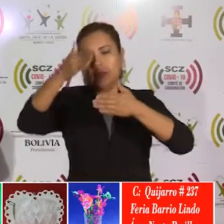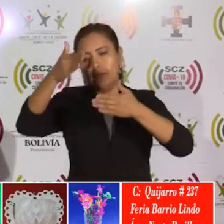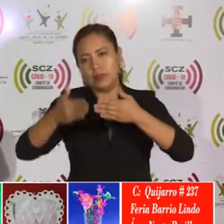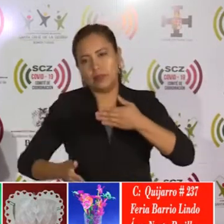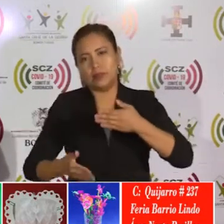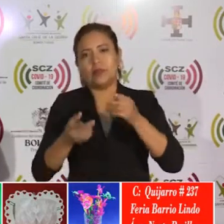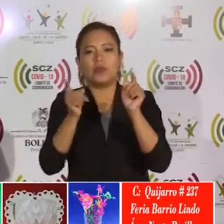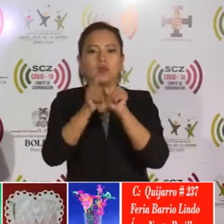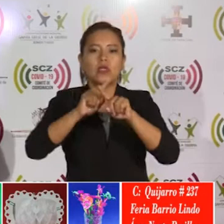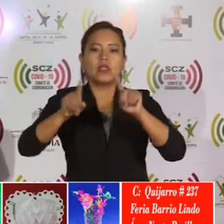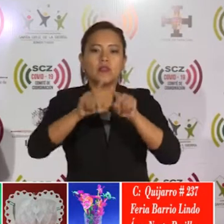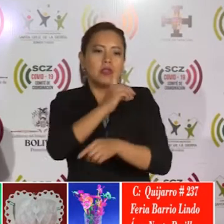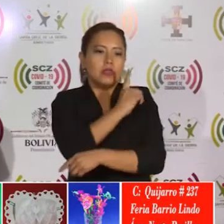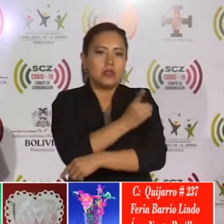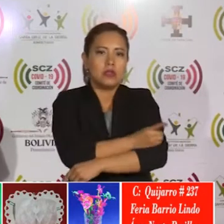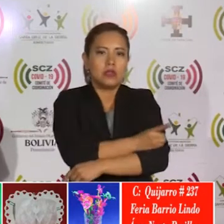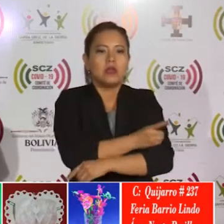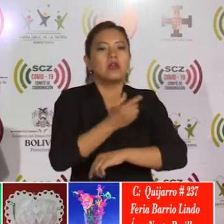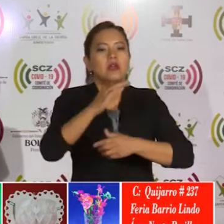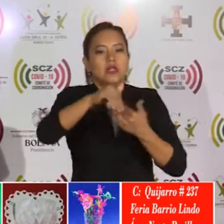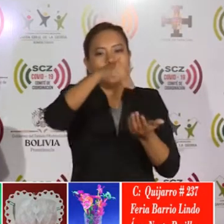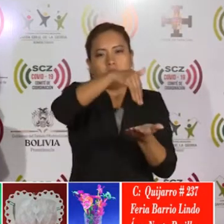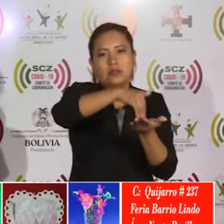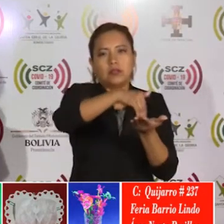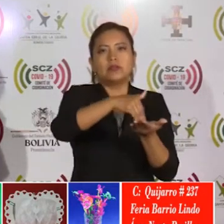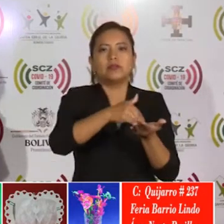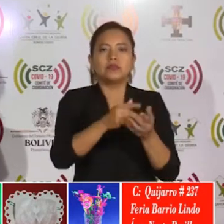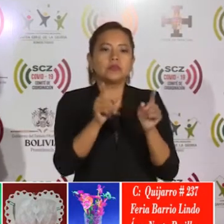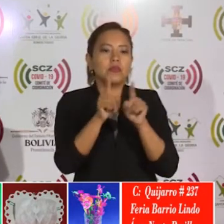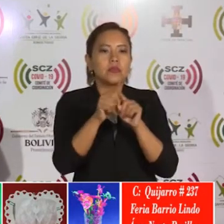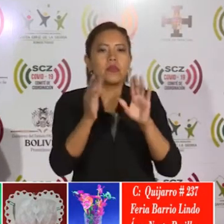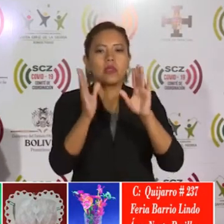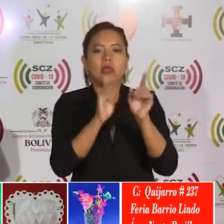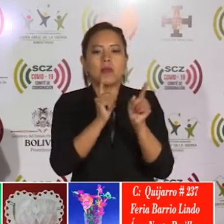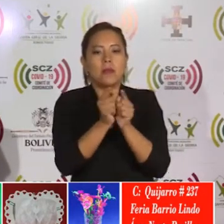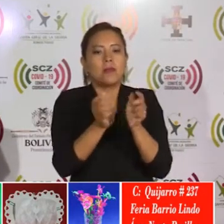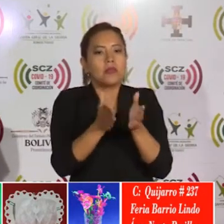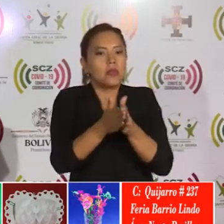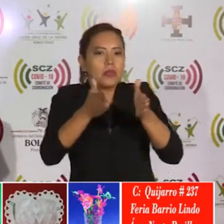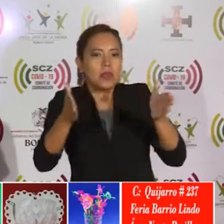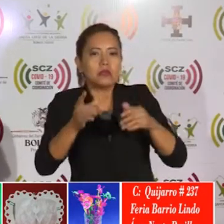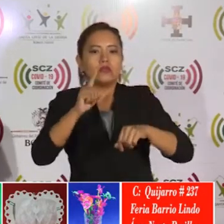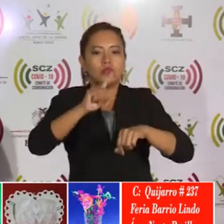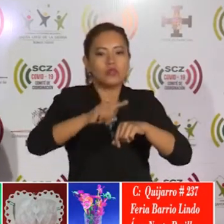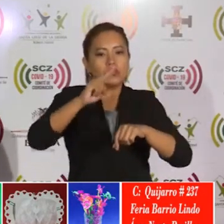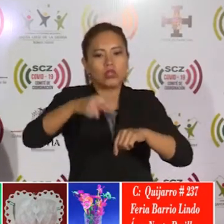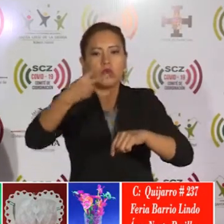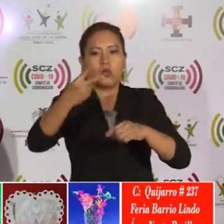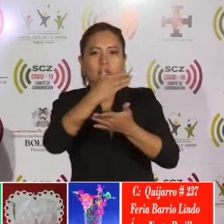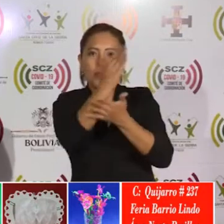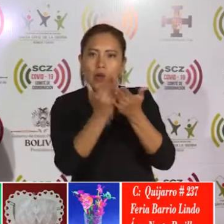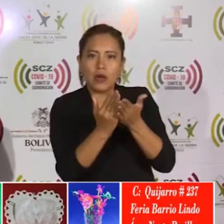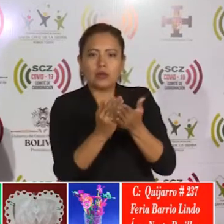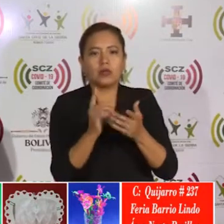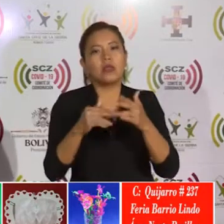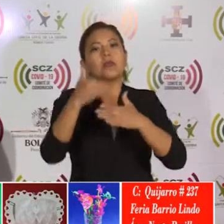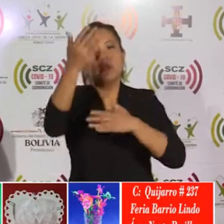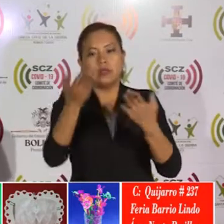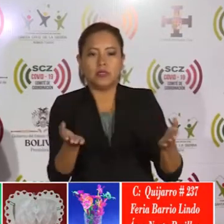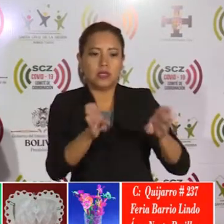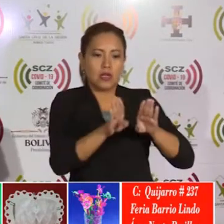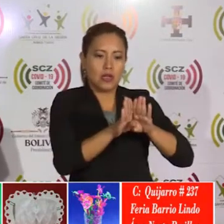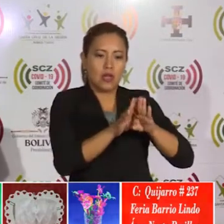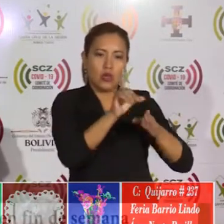en los distritos urbanos. Respecto a la ampliación o a un segundo ciclo, vamos a cerrar esto el día